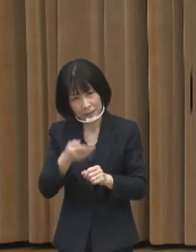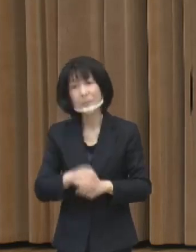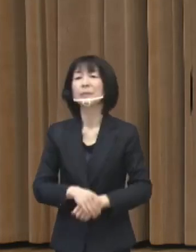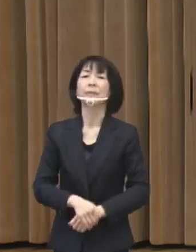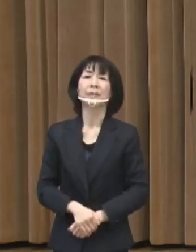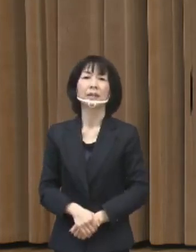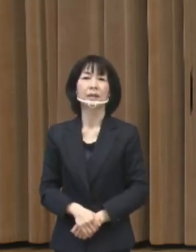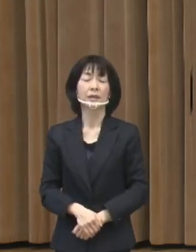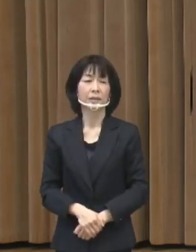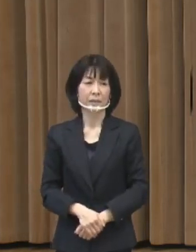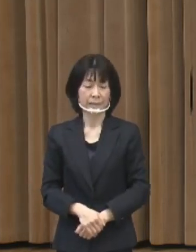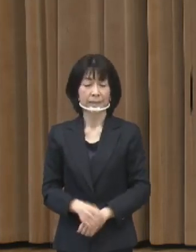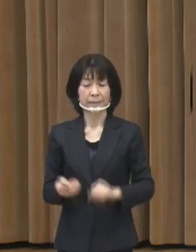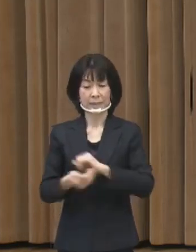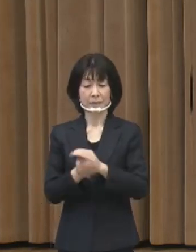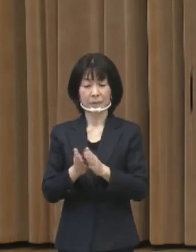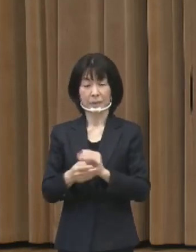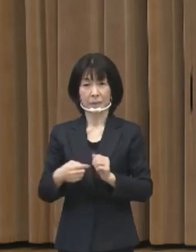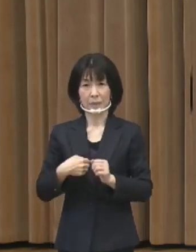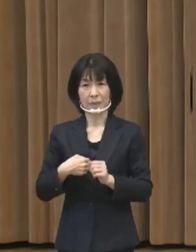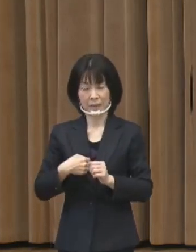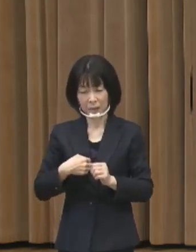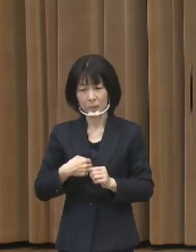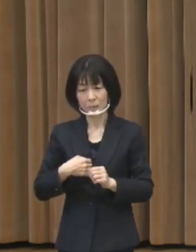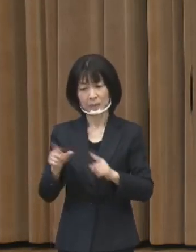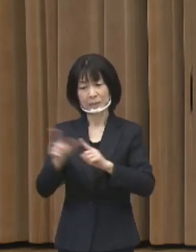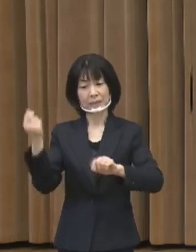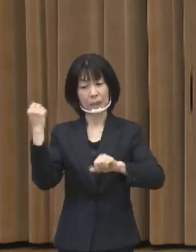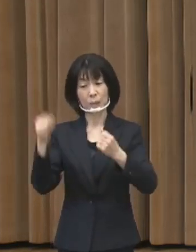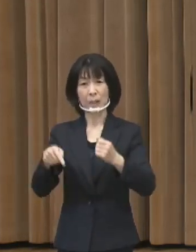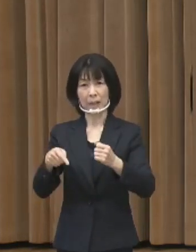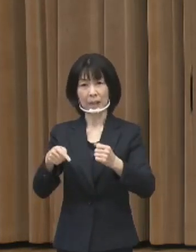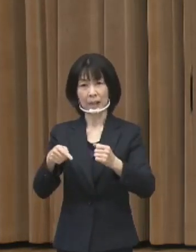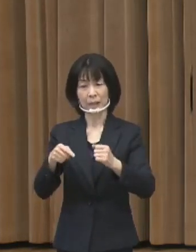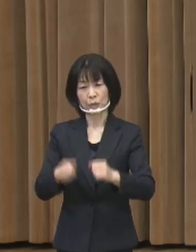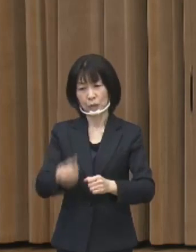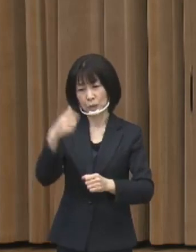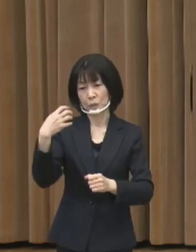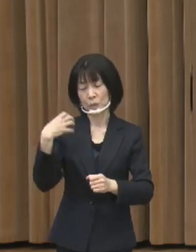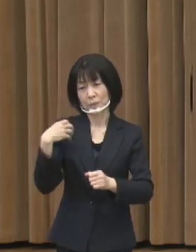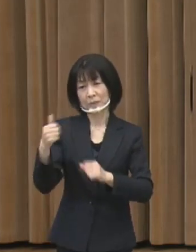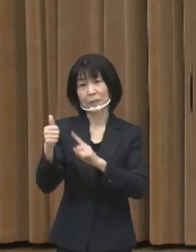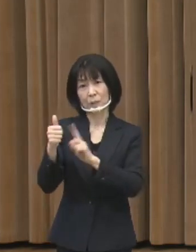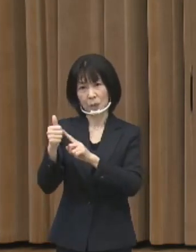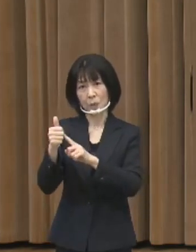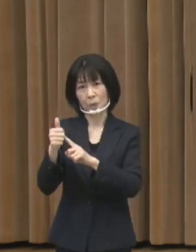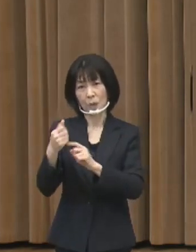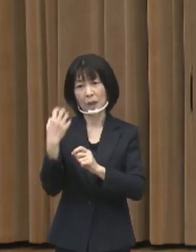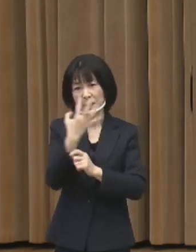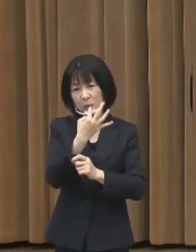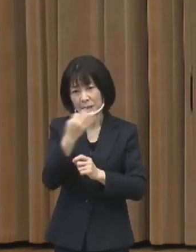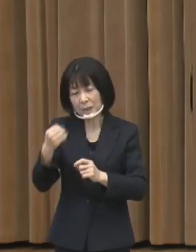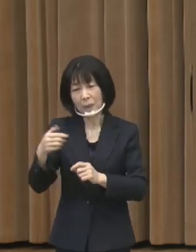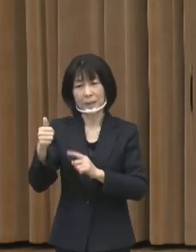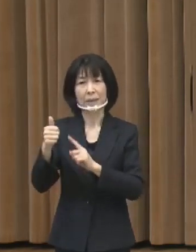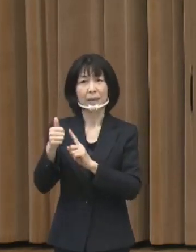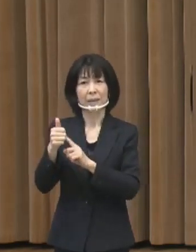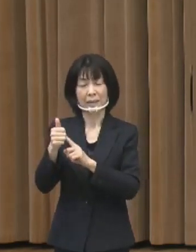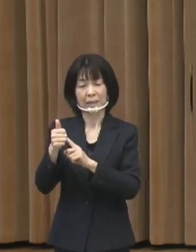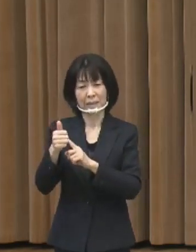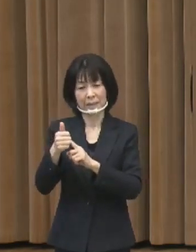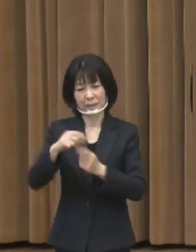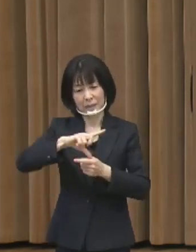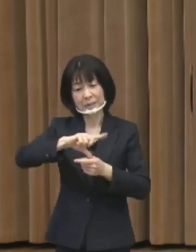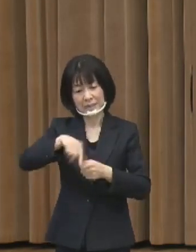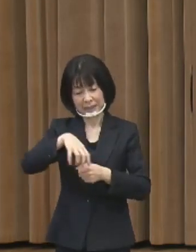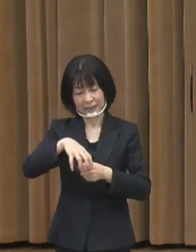い、埼玉県としてはこの大河ドラマの、主人公となりました渋沢栄一をこの地元